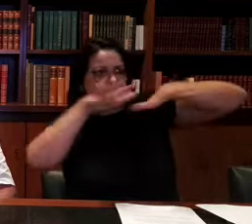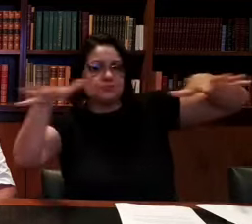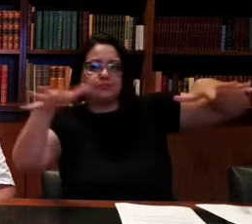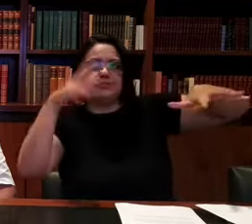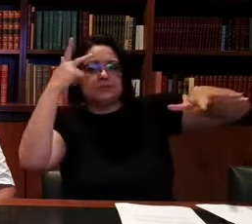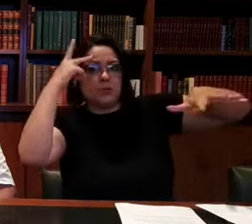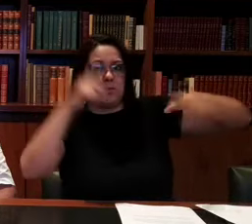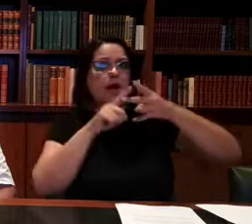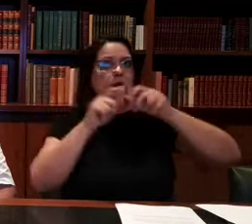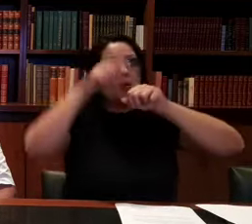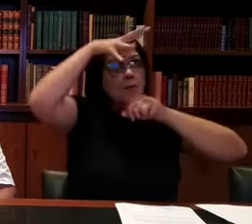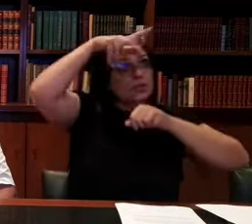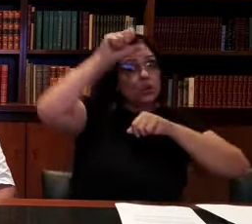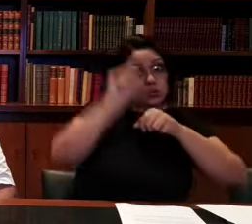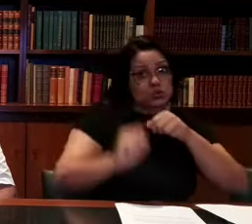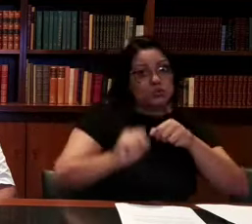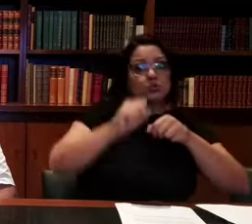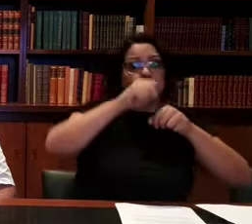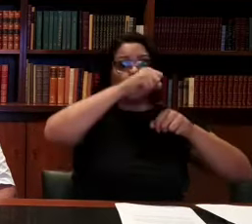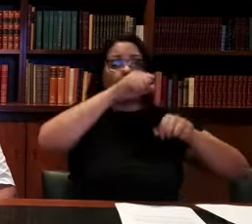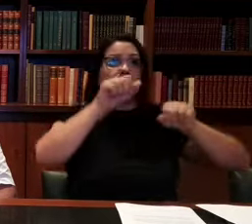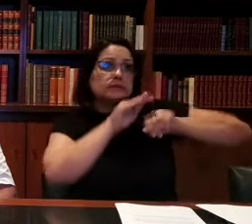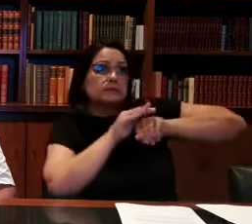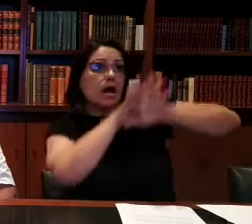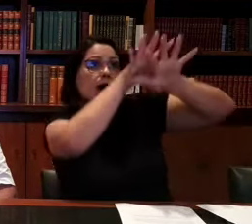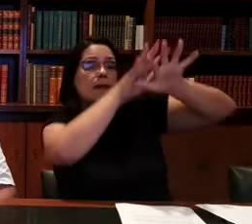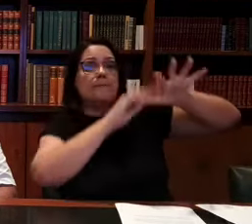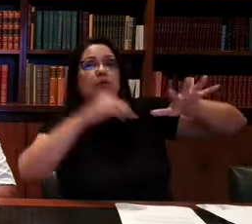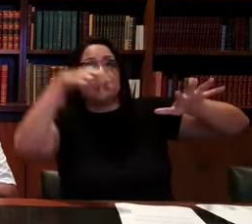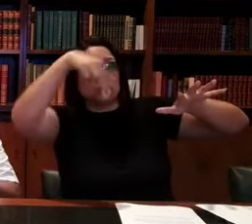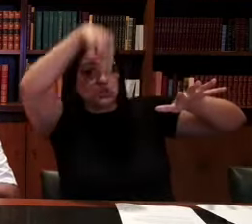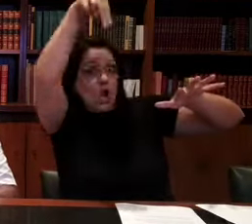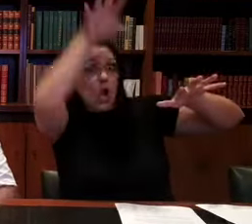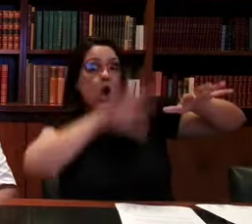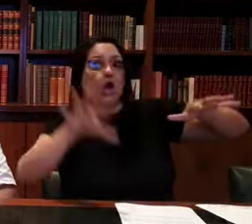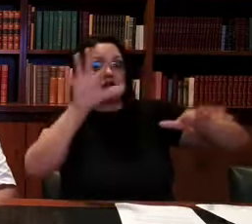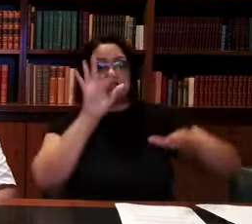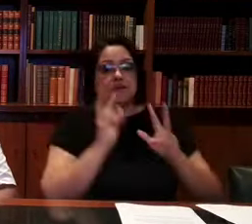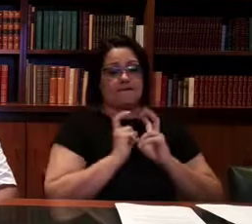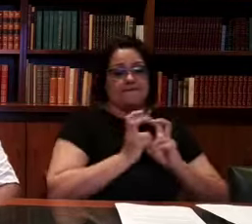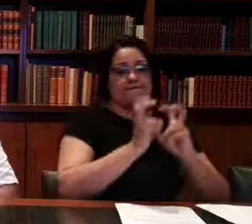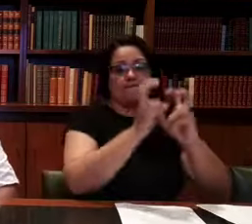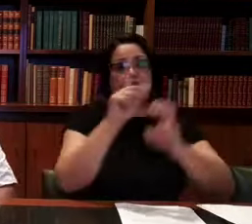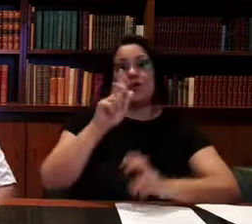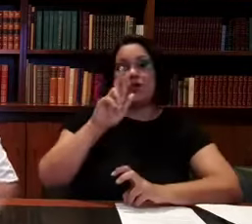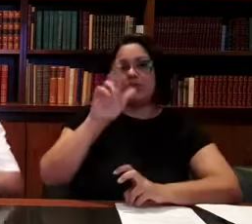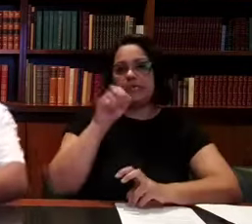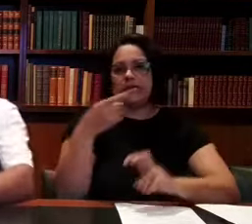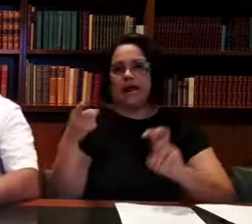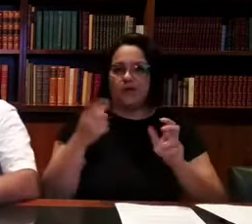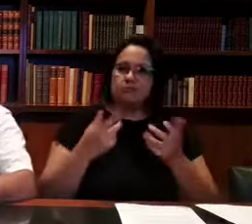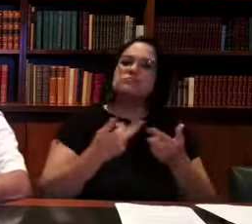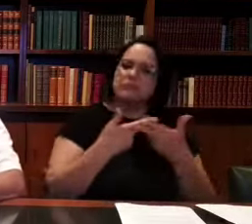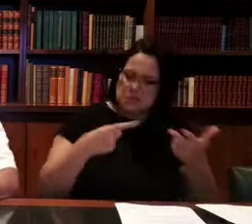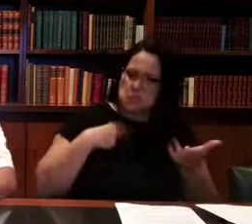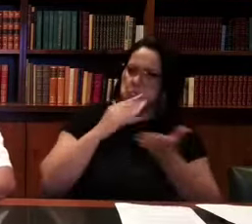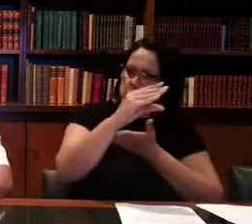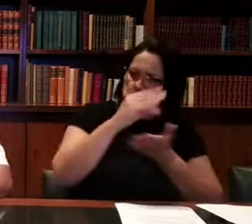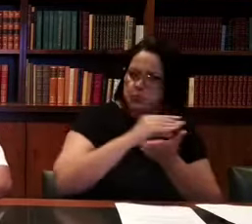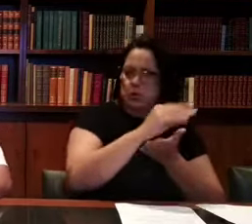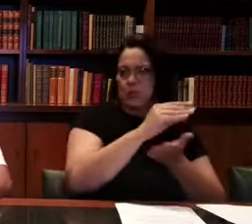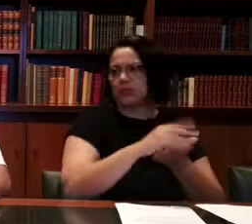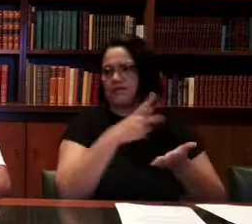para o Mato Grosso do Sul em Santa Maria Norte para Lucas do Rio deixe Ferro o grão que por tá indo bem né Nós temos investidores